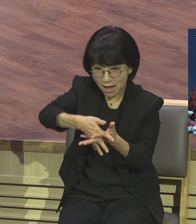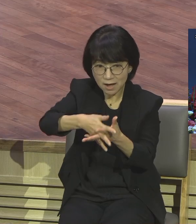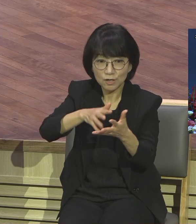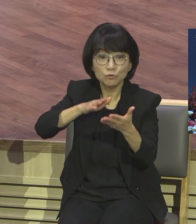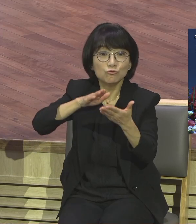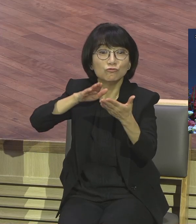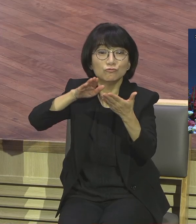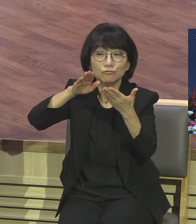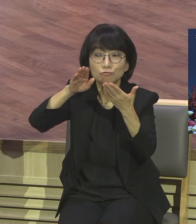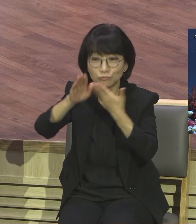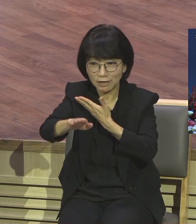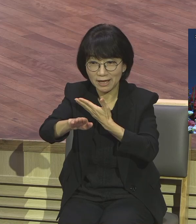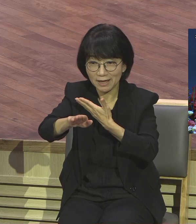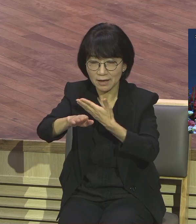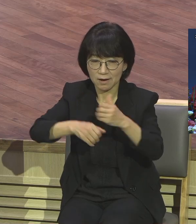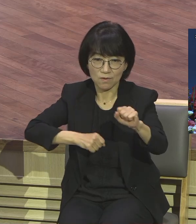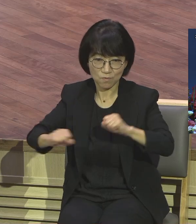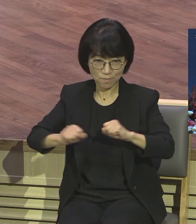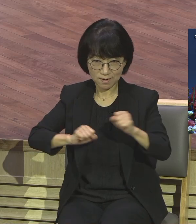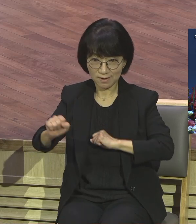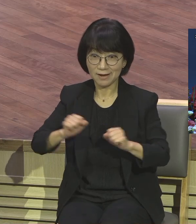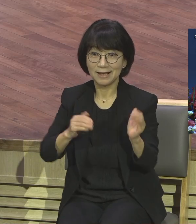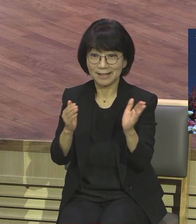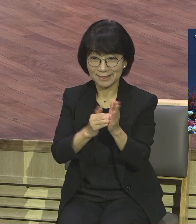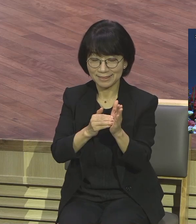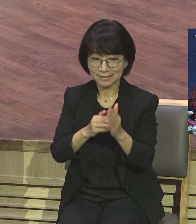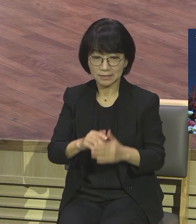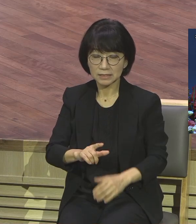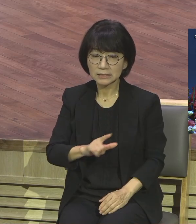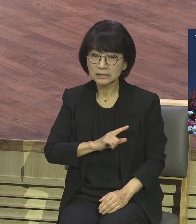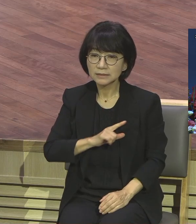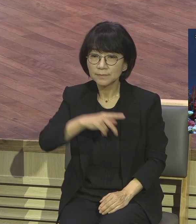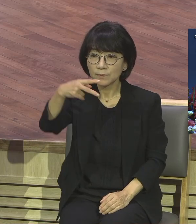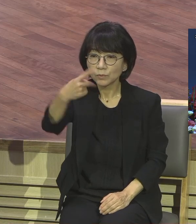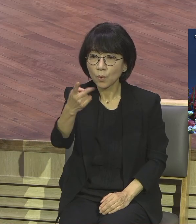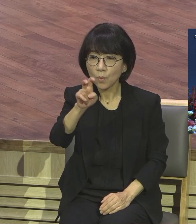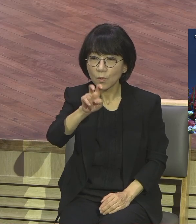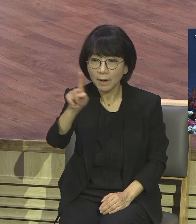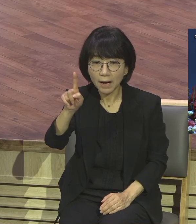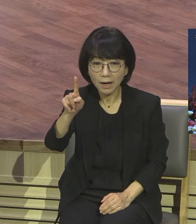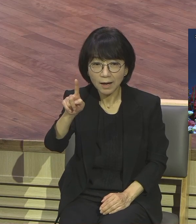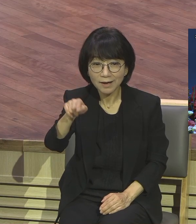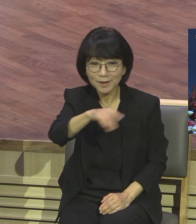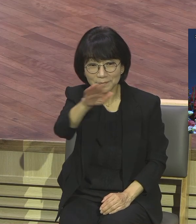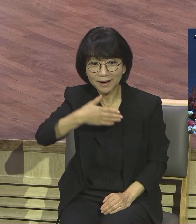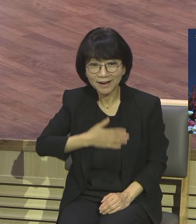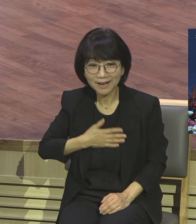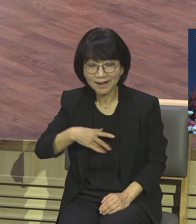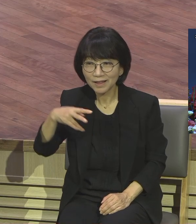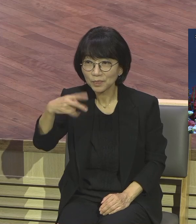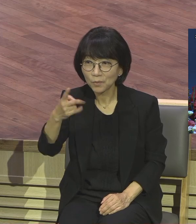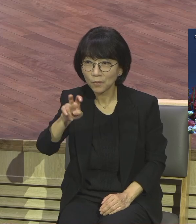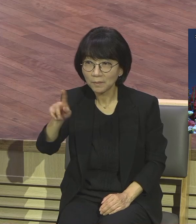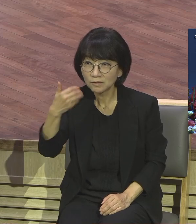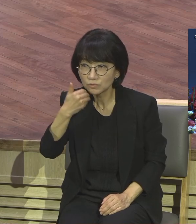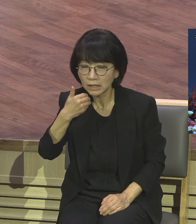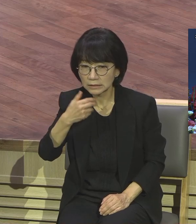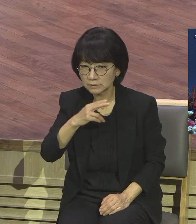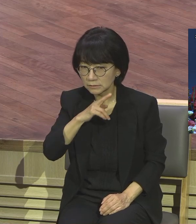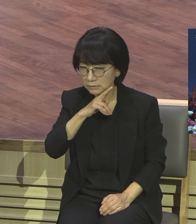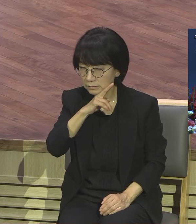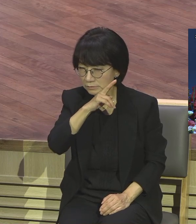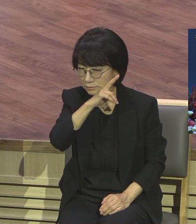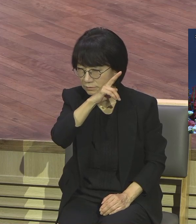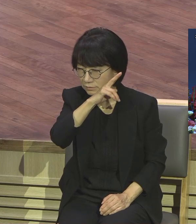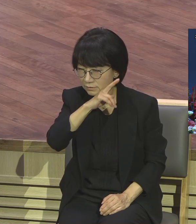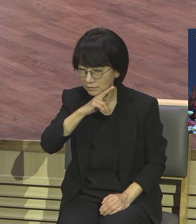모델이다. 개혁의 모델이에요. 우선적으로 도마 하면 떠오른 말이 무슨 말입니까? 의심이죠. 의심이 많은 도마 그러죠. 우리 찬양할